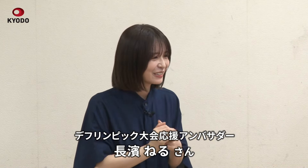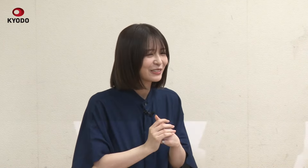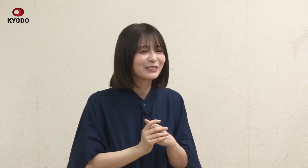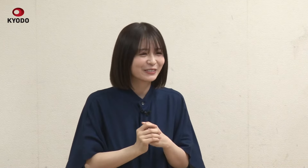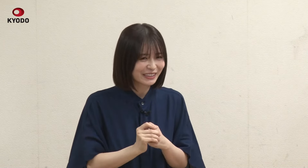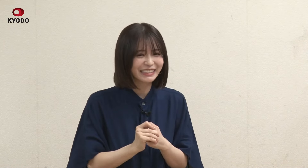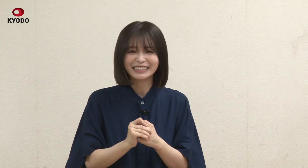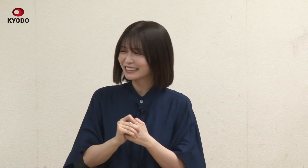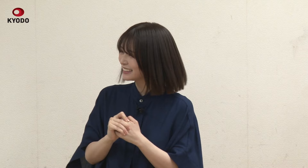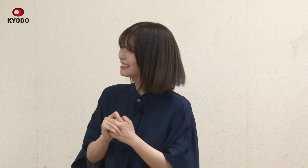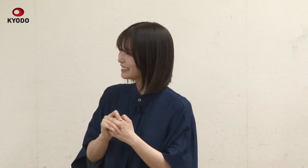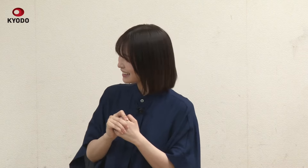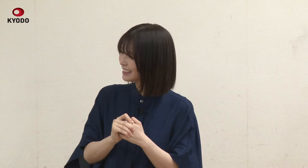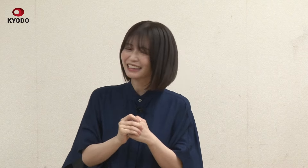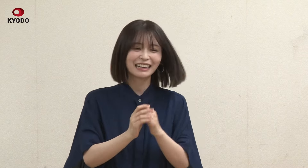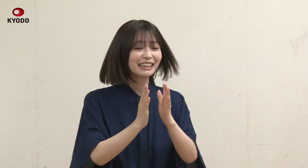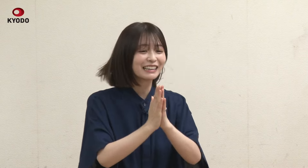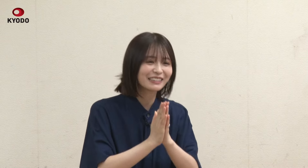思います。 はい、 ありがとう。